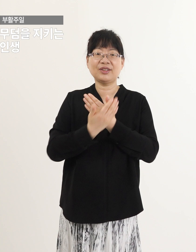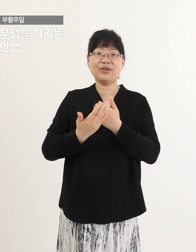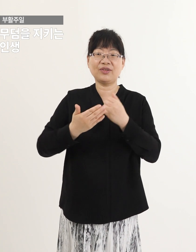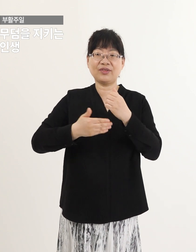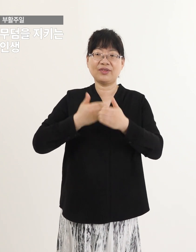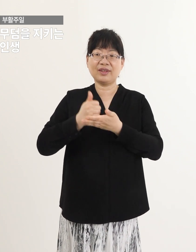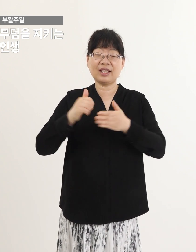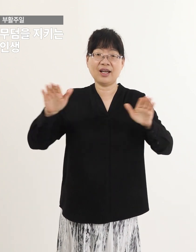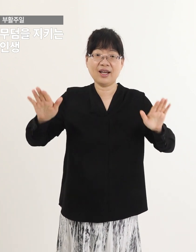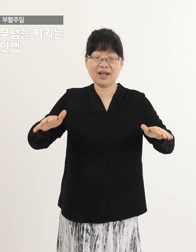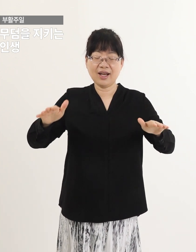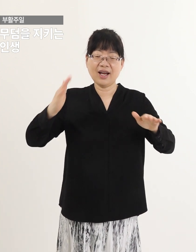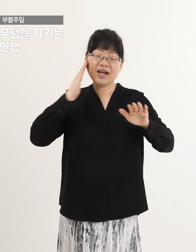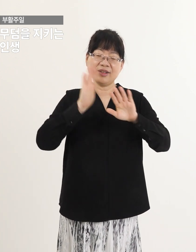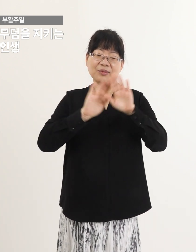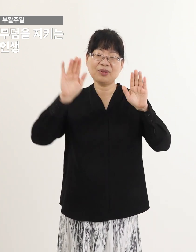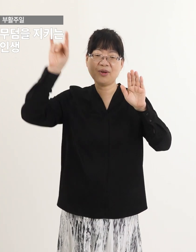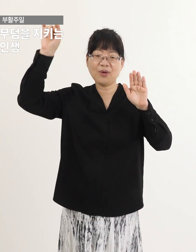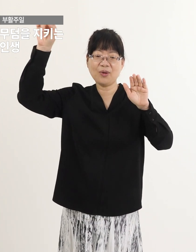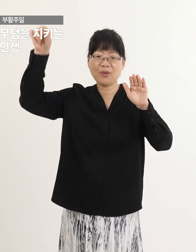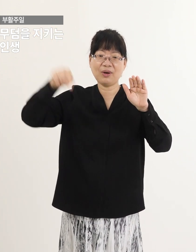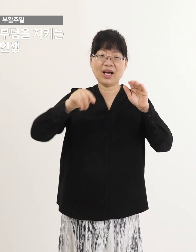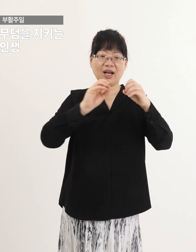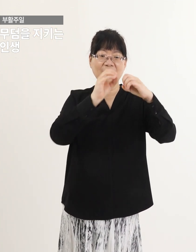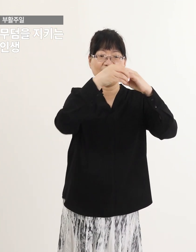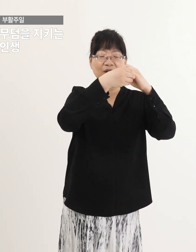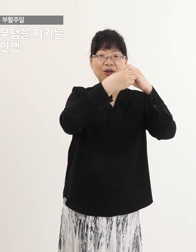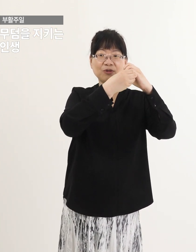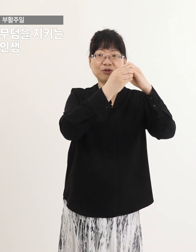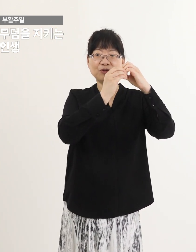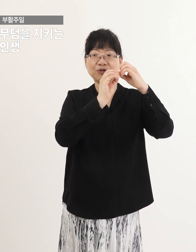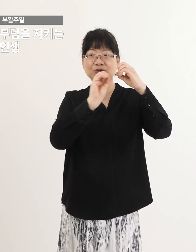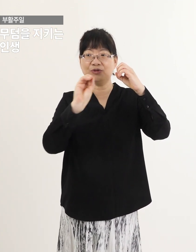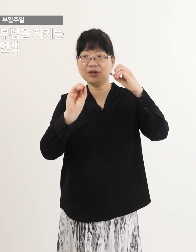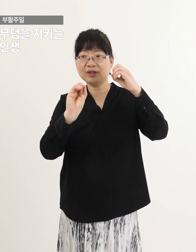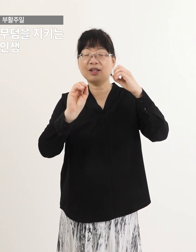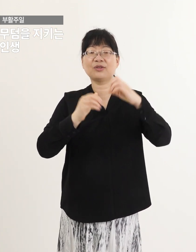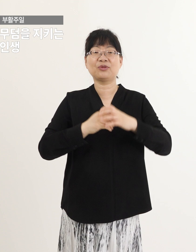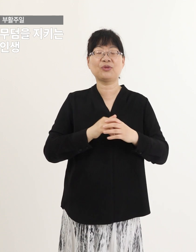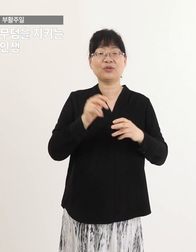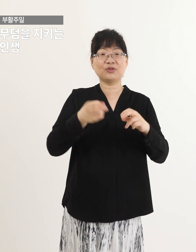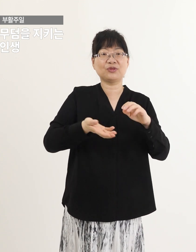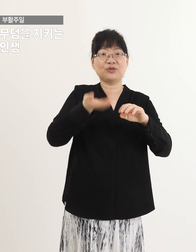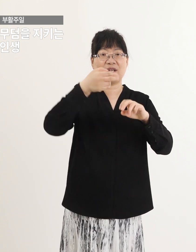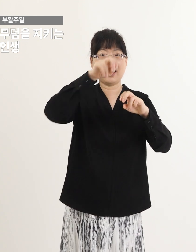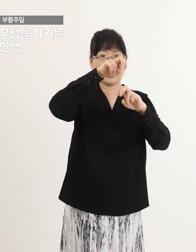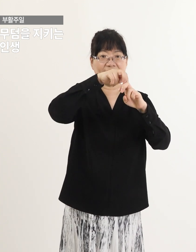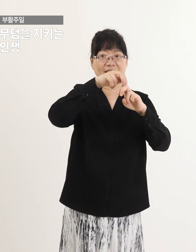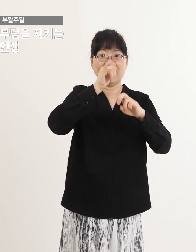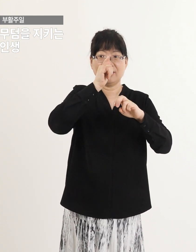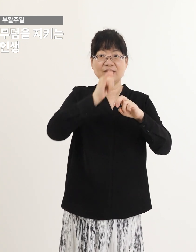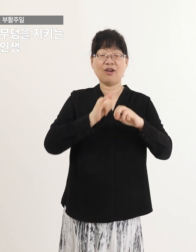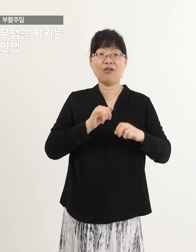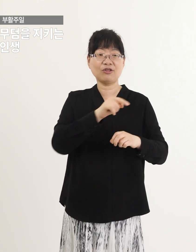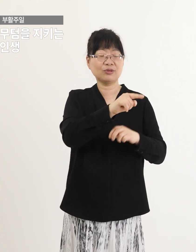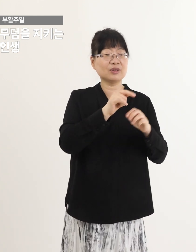내려와 돌을 굴려내고 그 위에 앉았는데, 자, 이 돌은 누가 굴렸습니까? 사람이 굴린 게